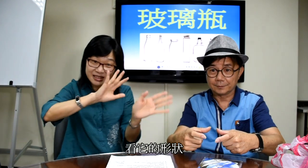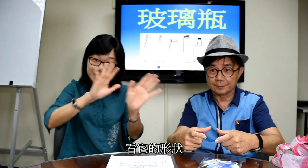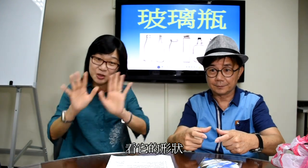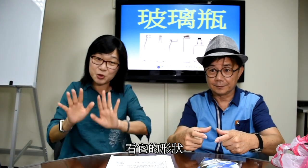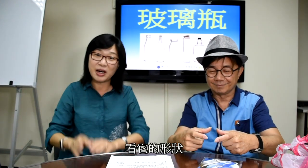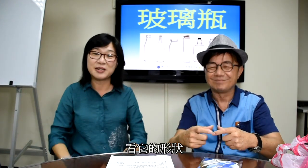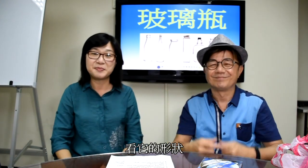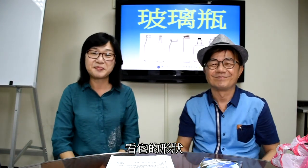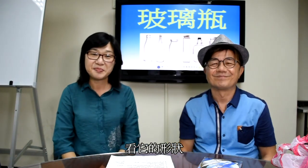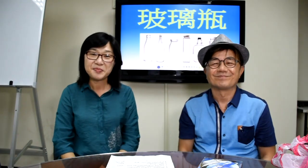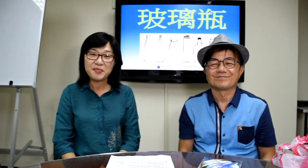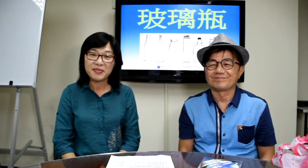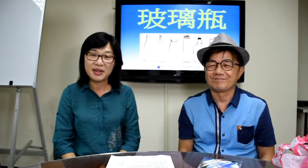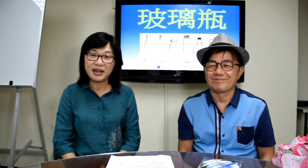形状，